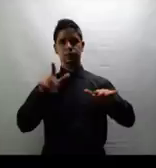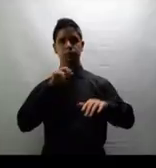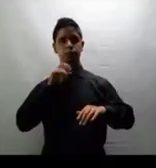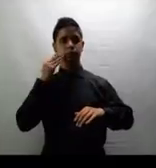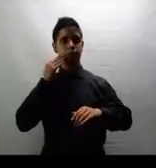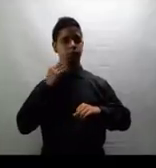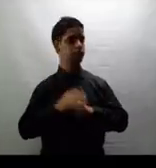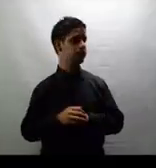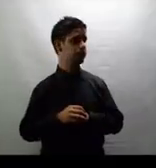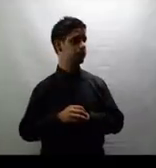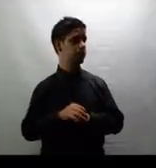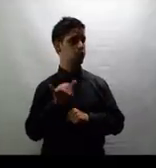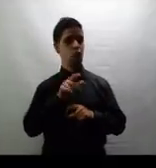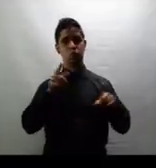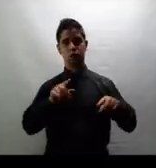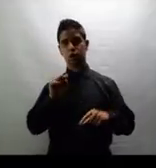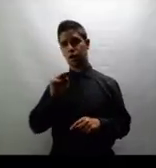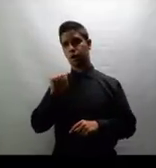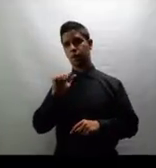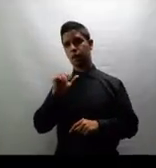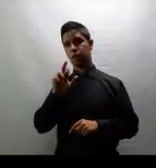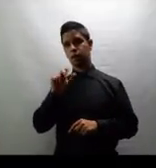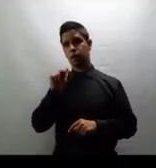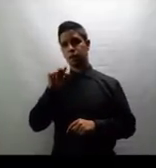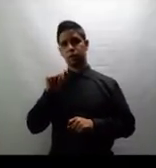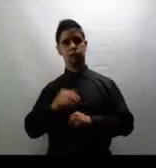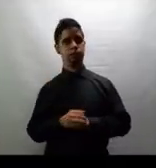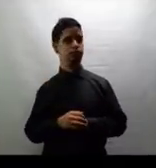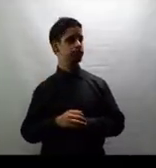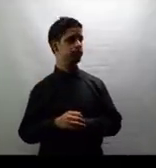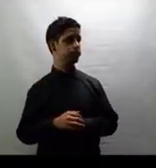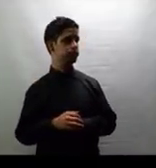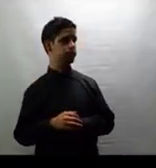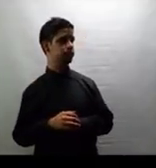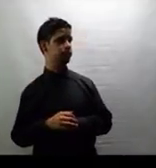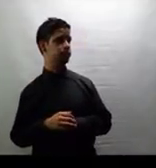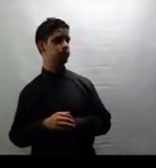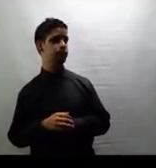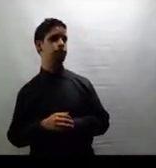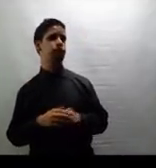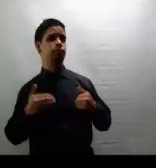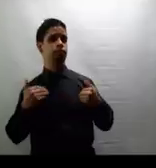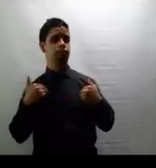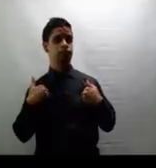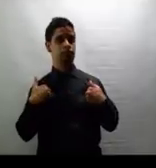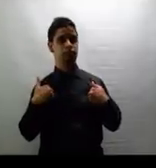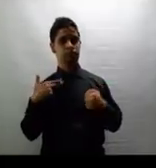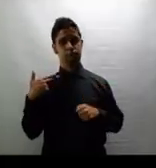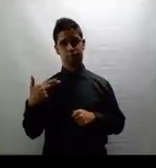ahí tienen la macarena pero la macarena tiene una historia